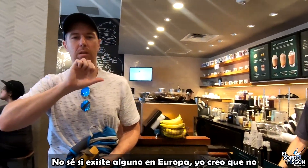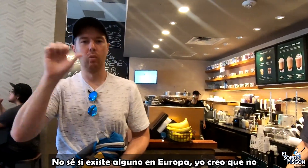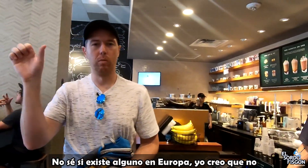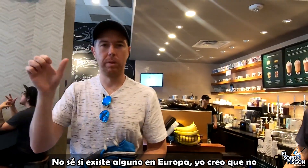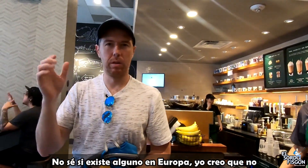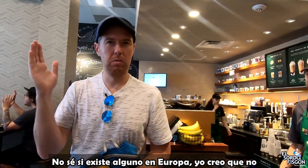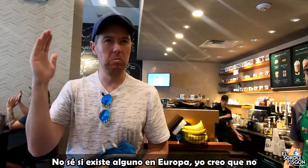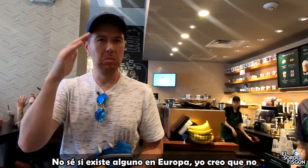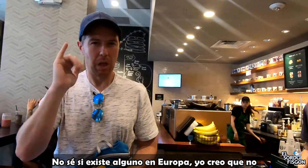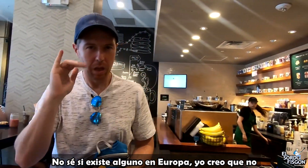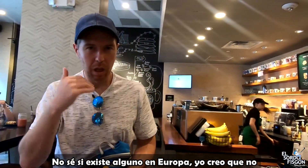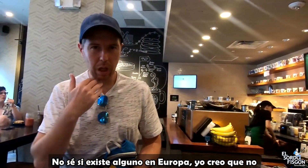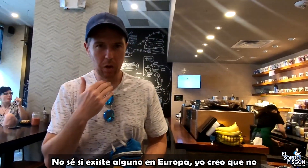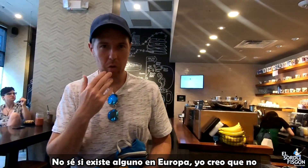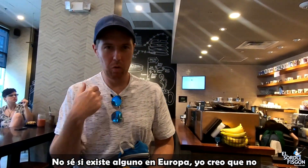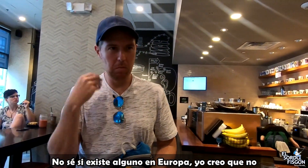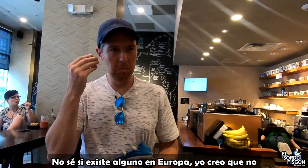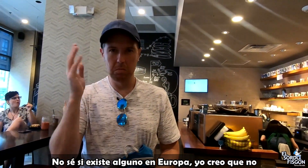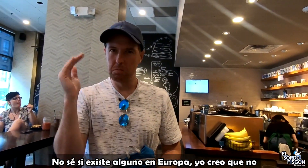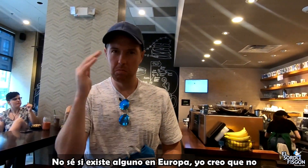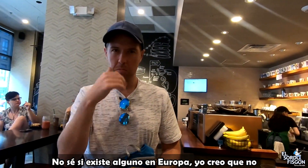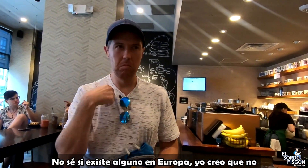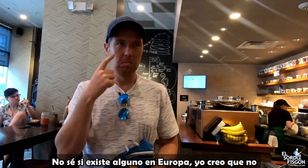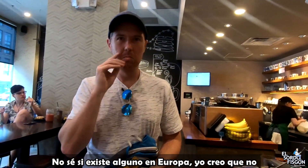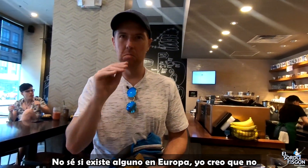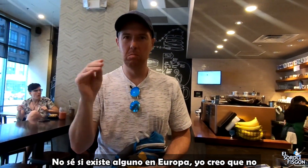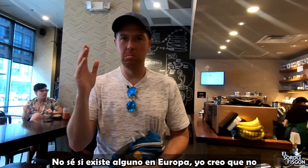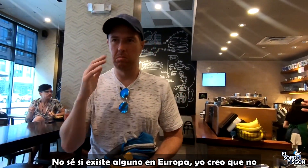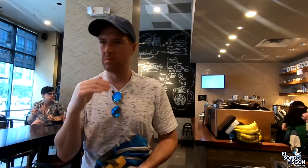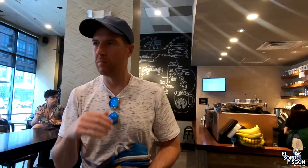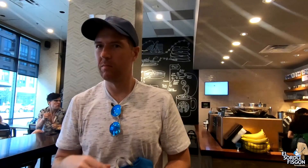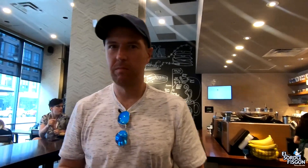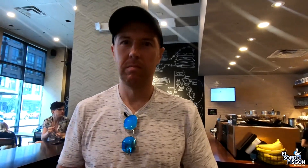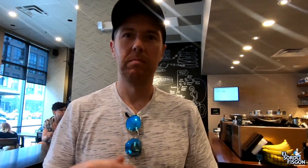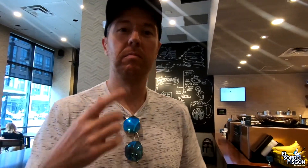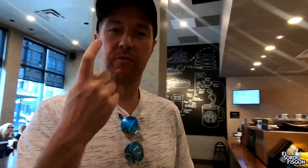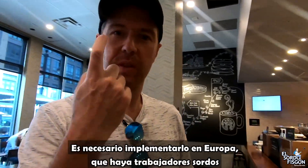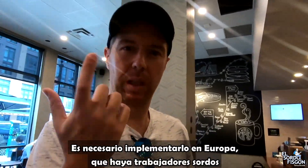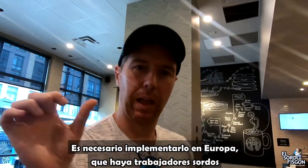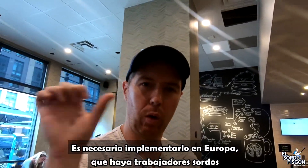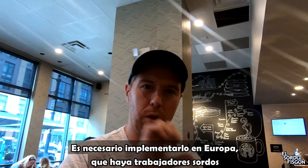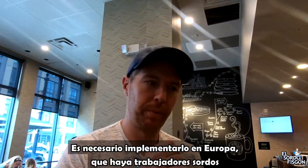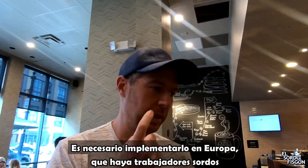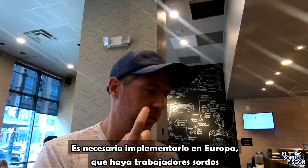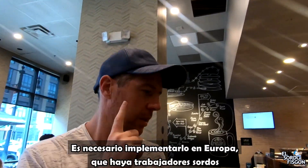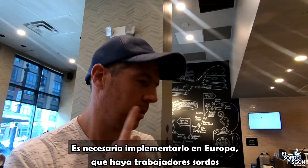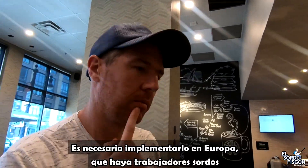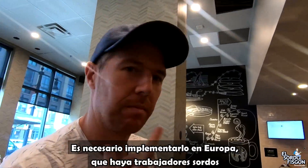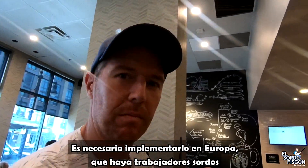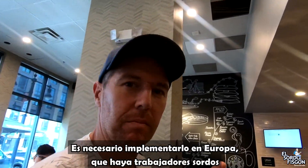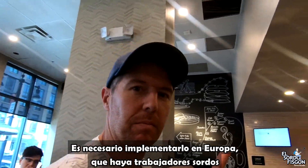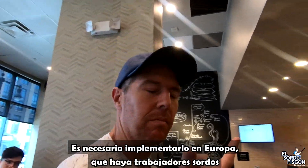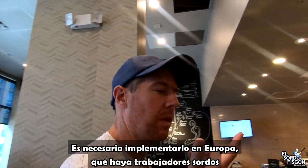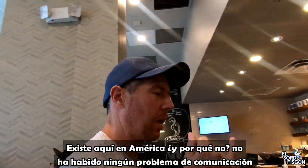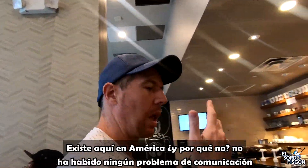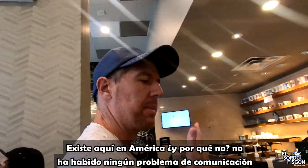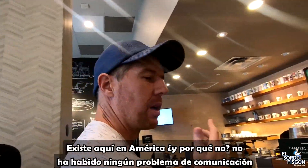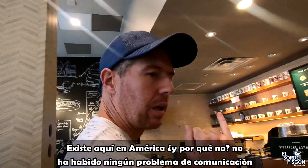No sé si existe alguno en Europa. Yo creo que no. Es necesario implementarlo en Europa y que haya trabajadores